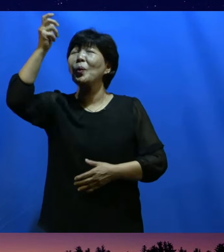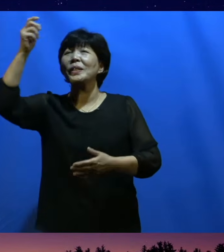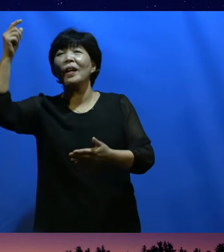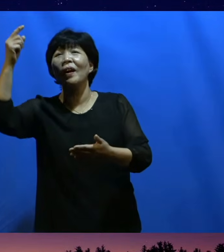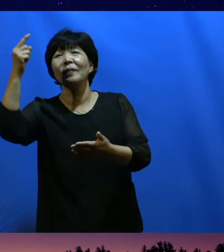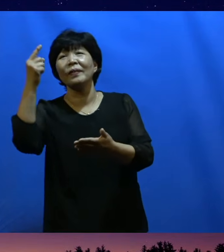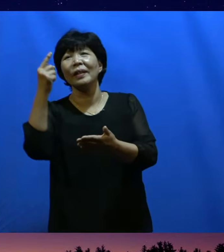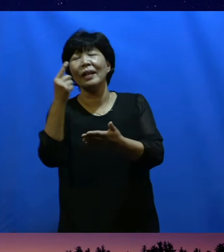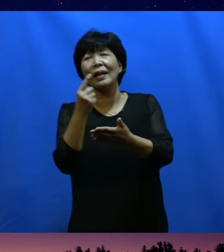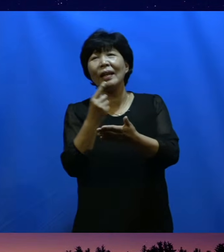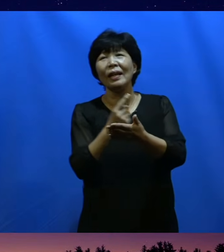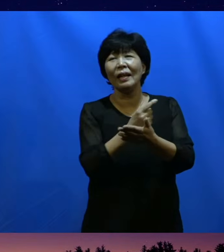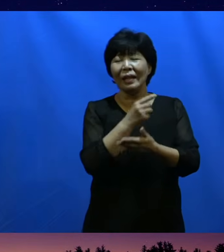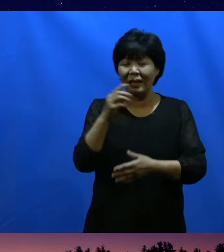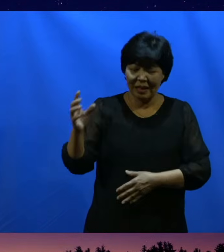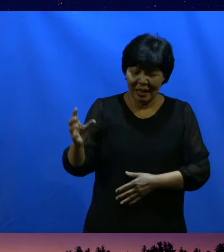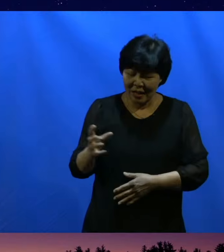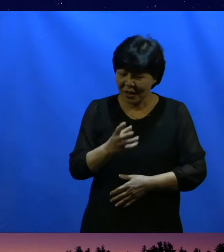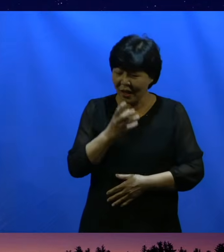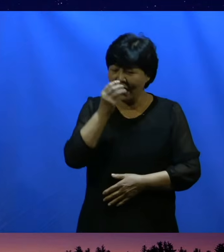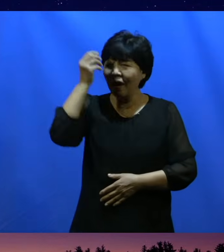성령이 오셨네.